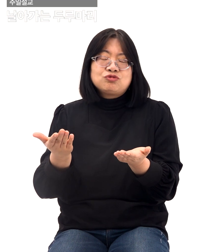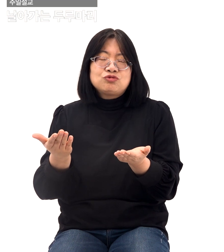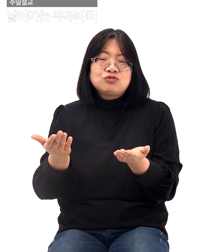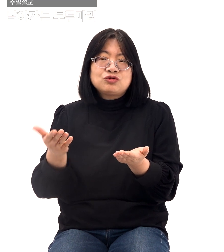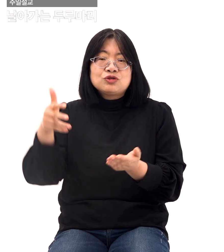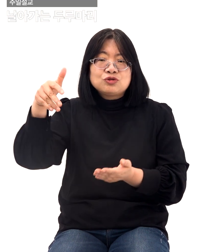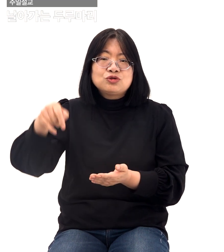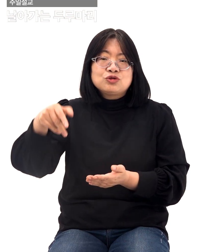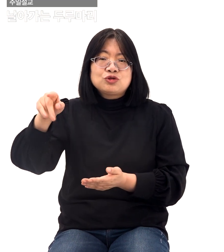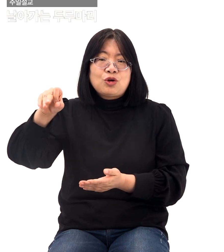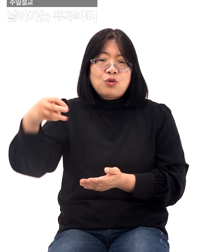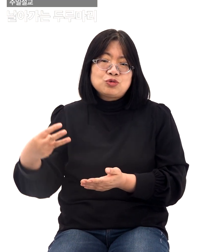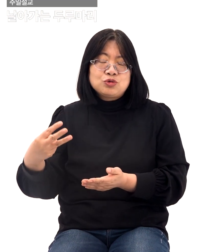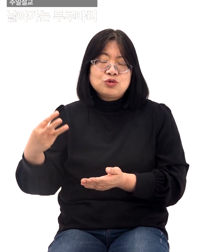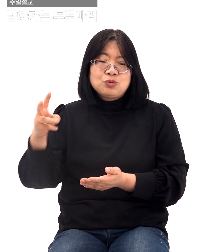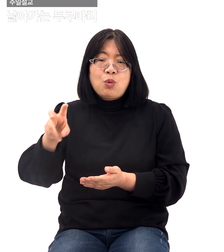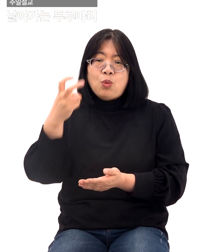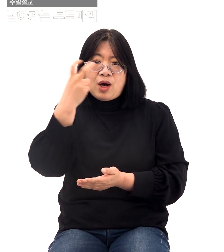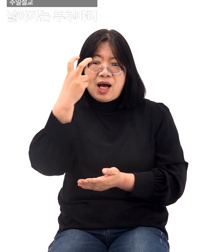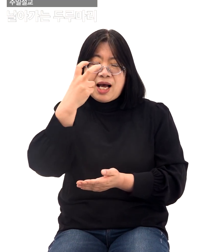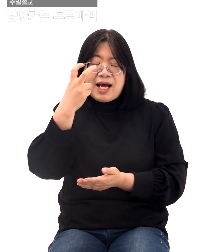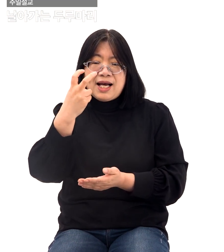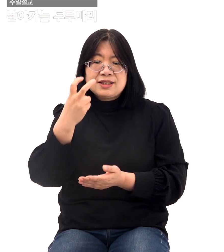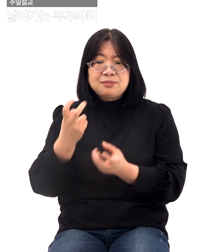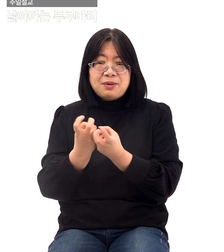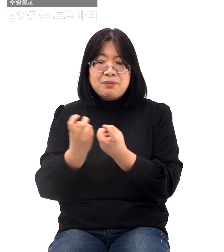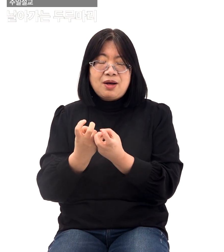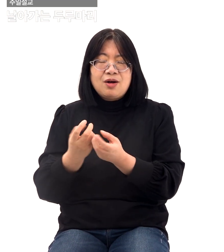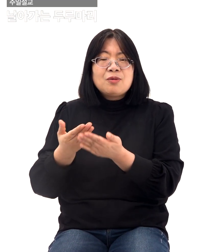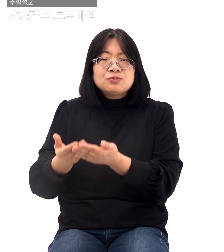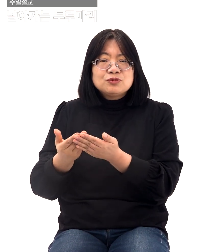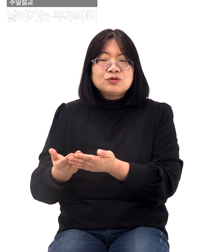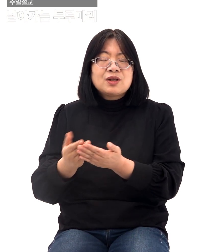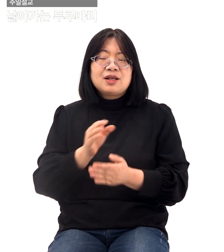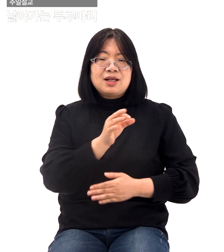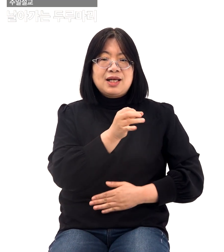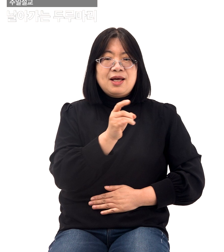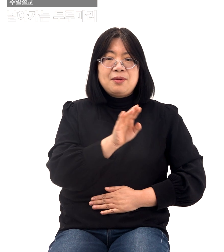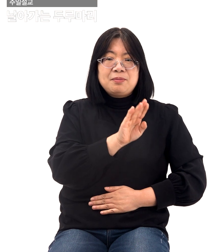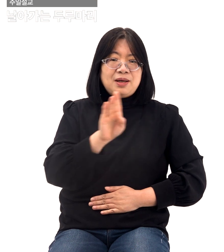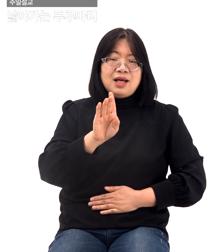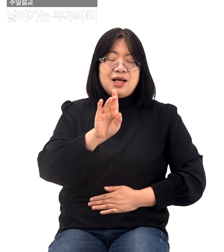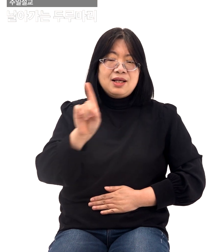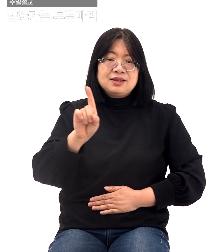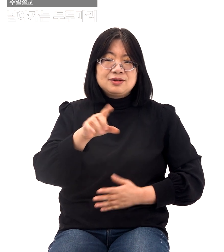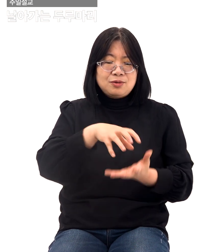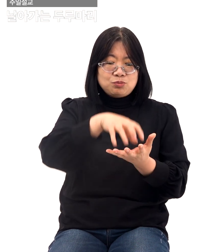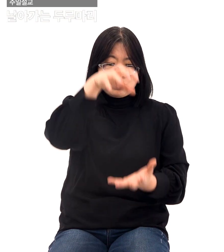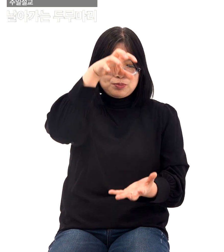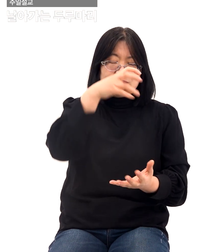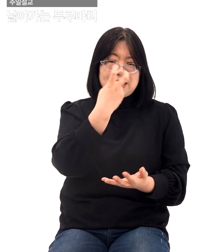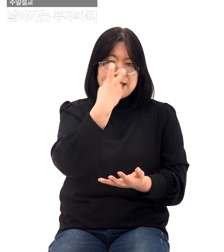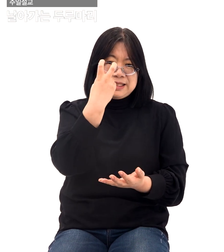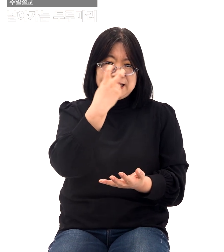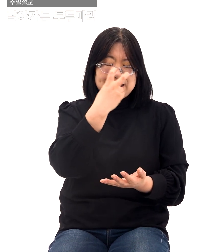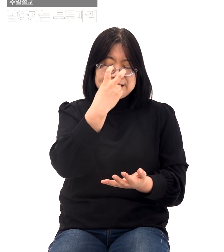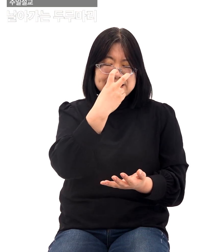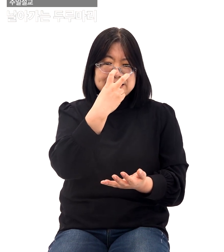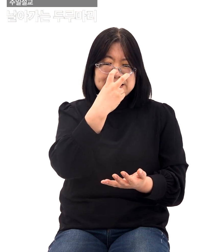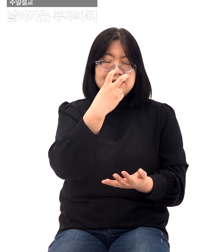단위죠? 도구죠? 무게입니다. 이 에바는 부피를 재는 도구입니다.